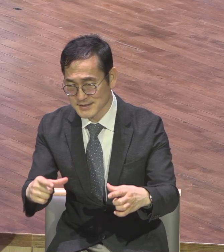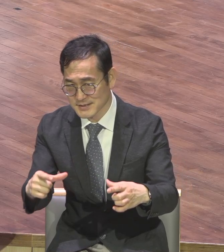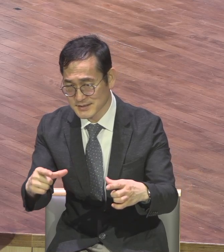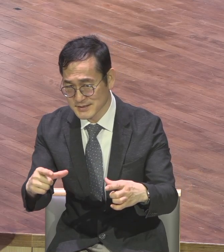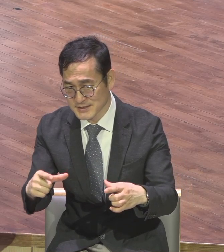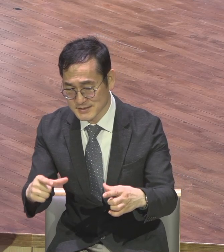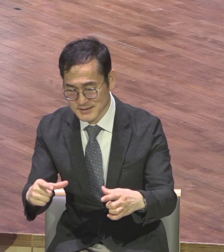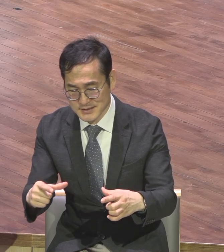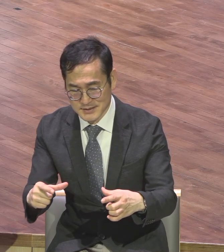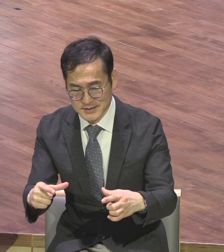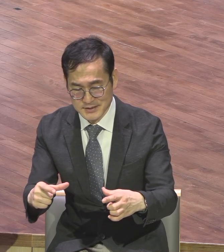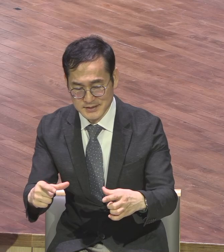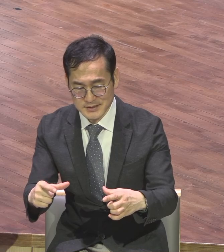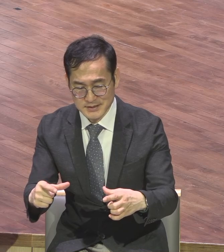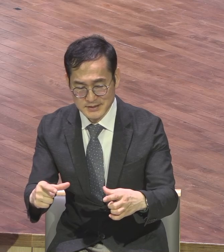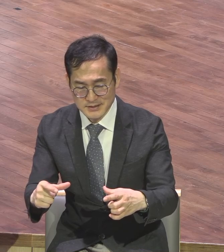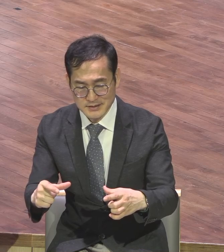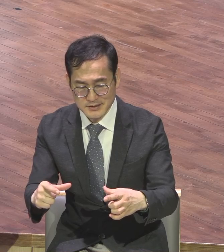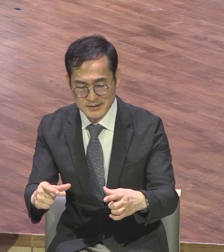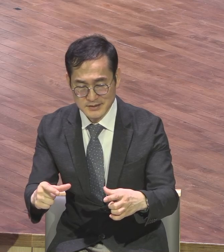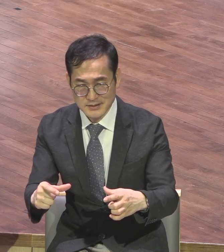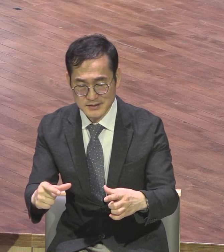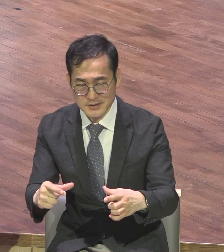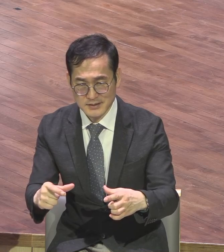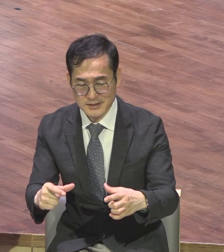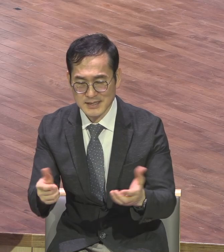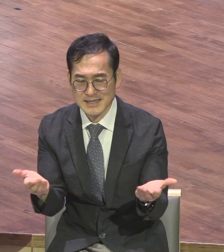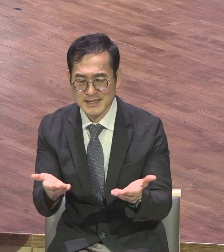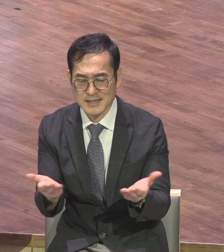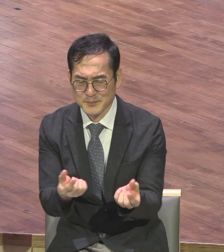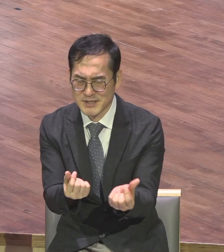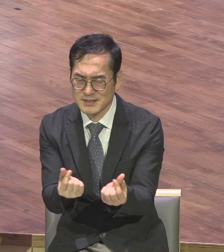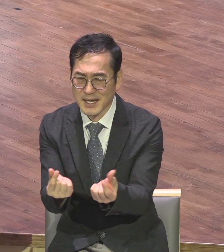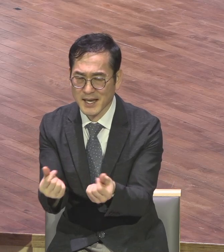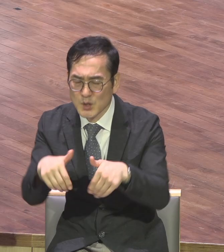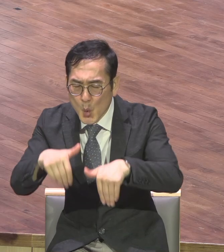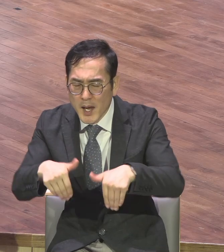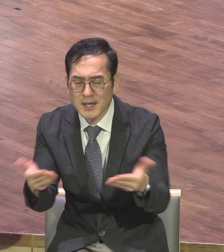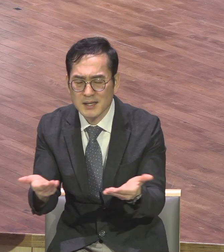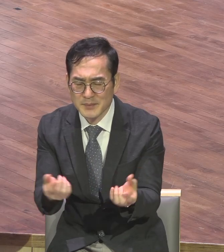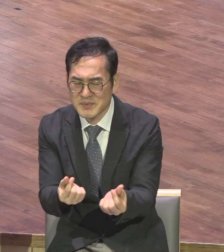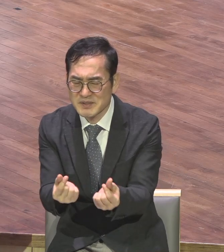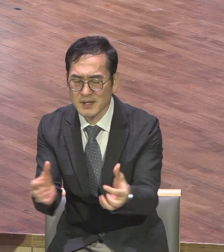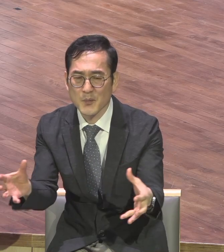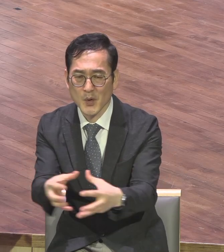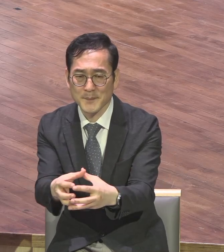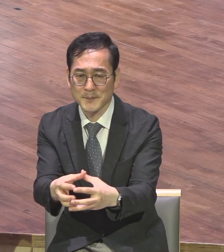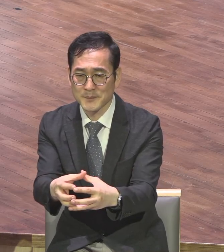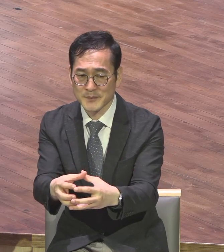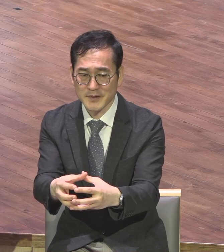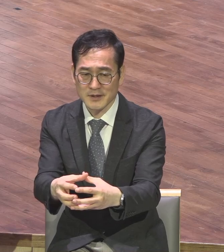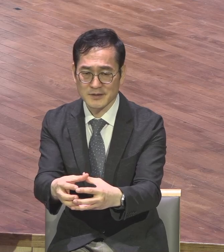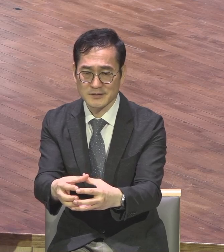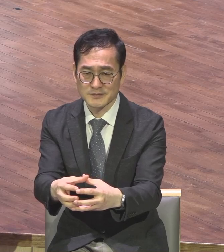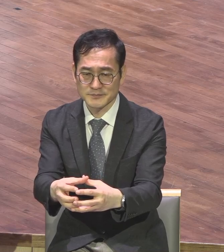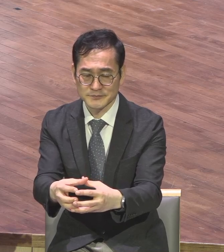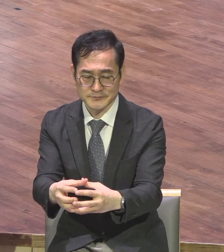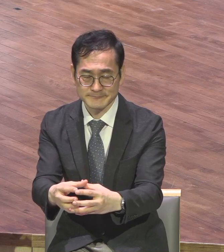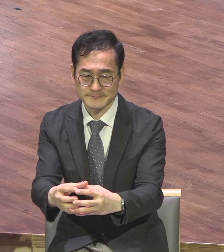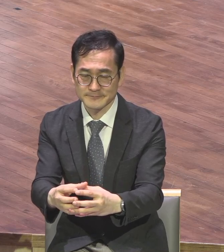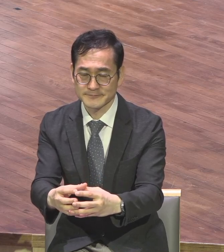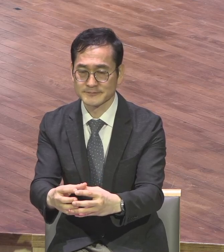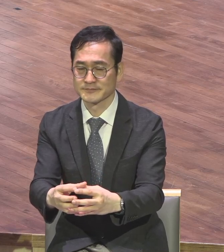모여서 직업을 기준으로 지금의 전문교회죠. 직업이 다 같은 다 노예니까 같이 다 모이던 이 마지막은